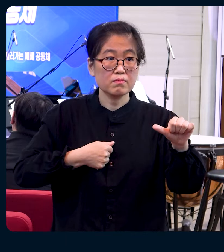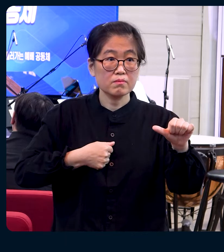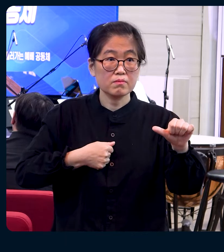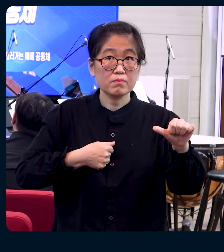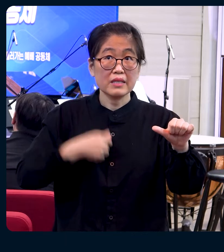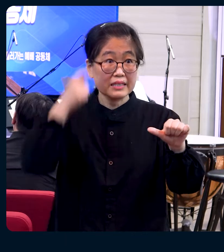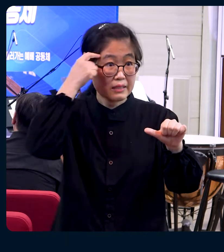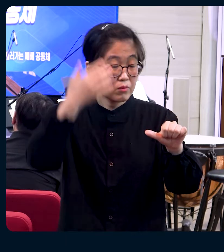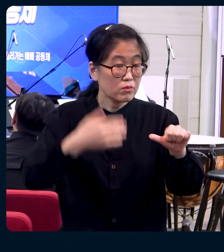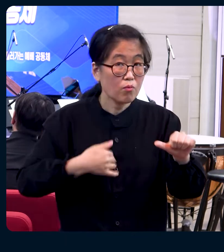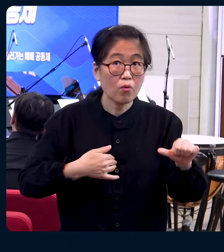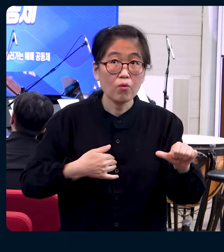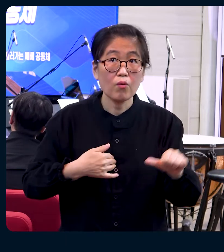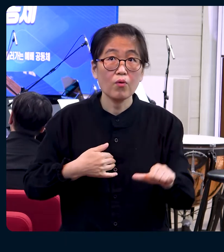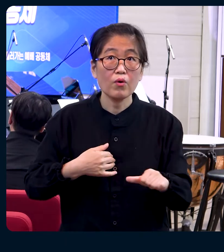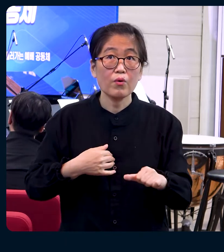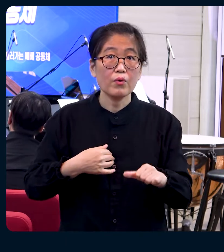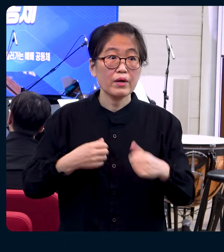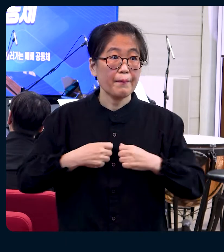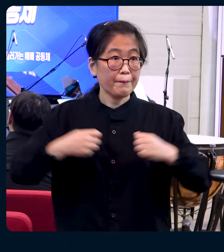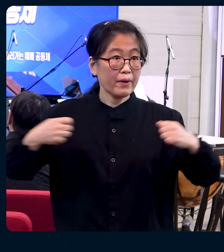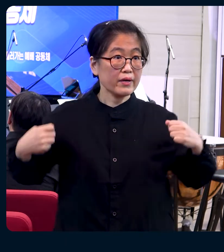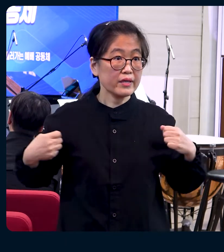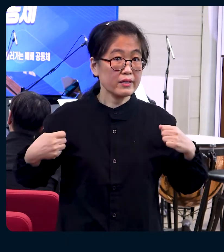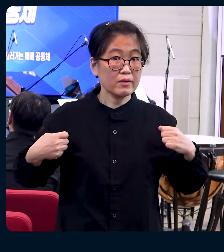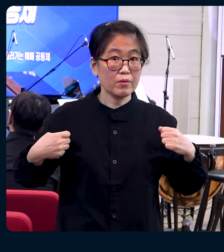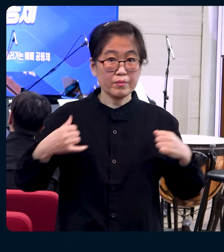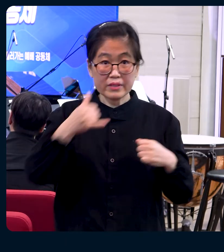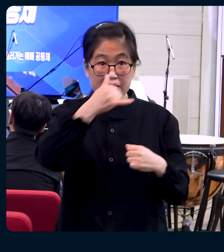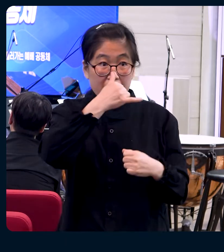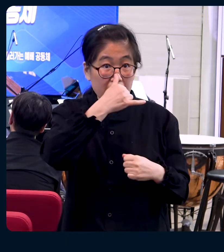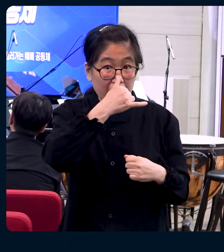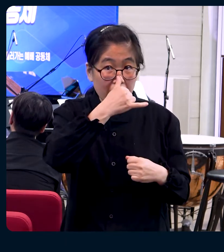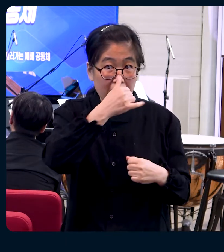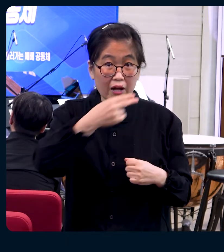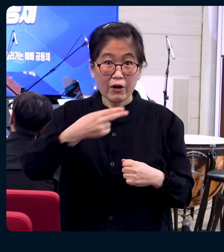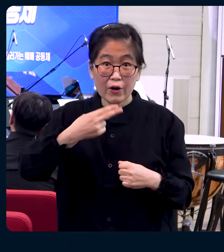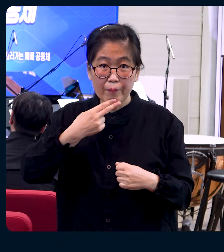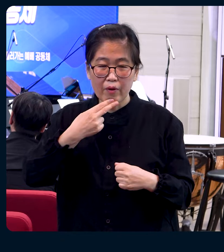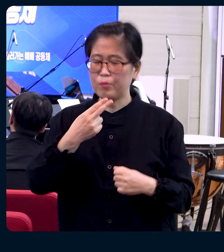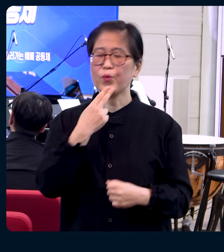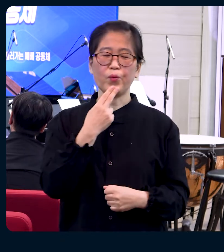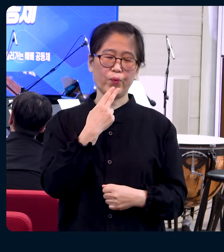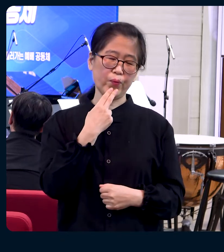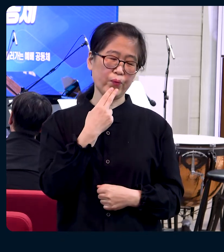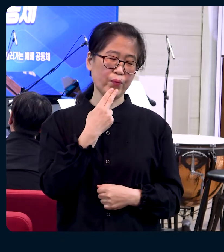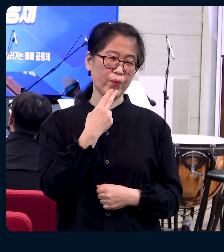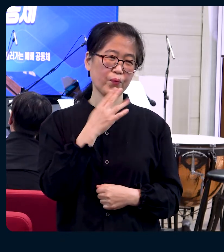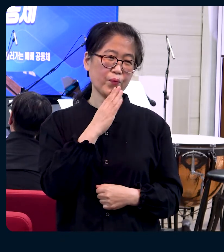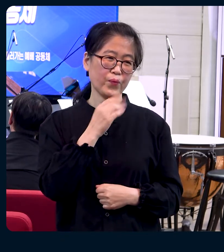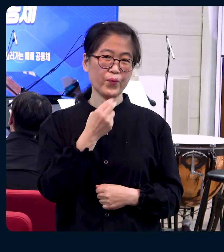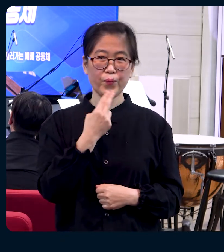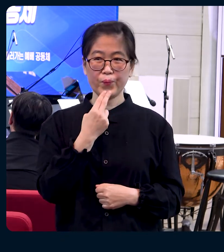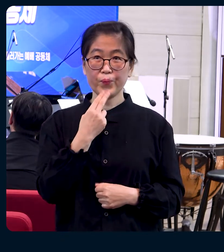질문은 세마포 옷을 벗긴 놈이 있었겠습니까? 없었겠습니까? 없었다는